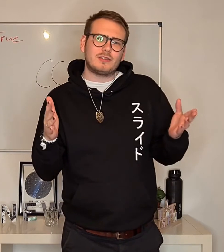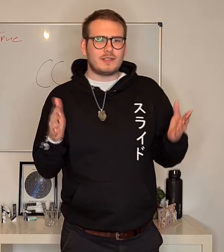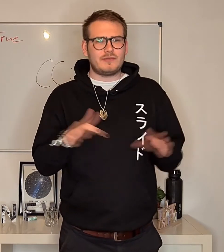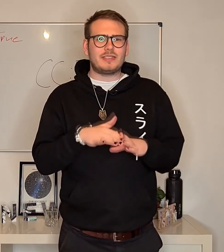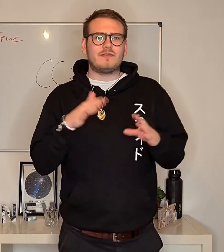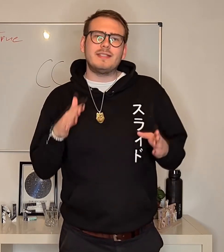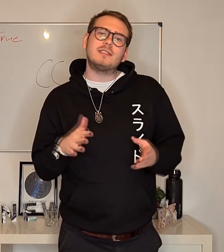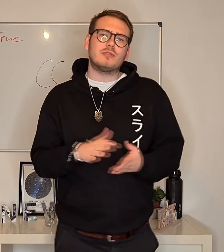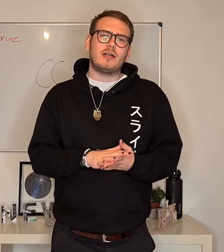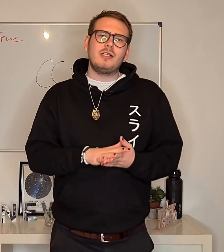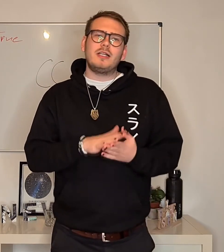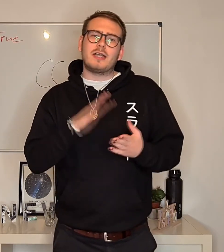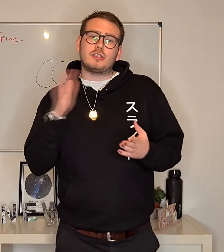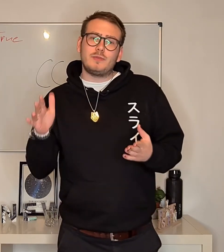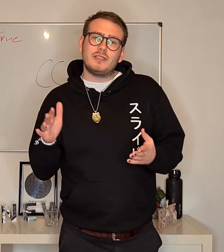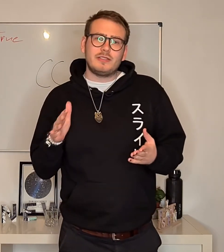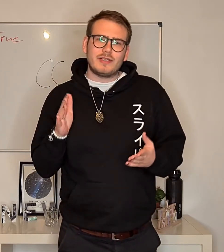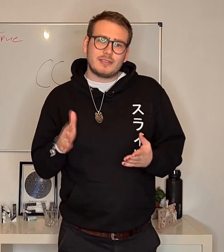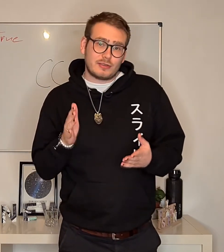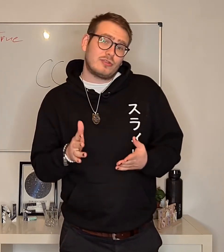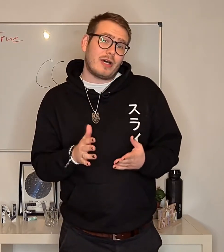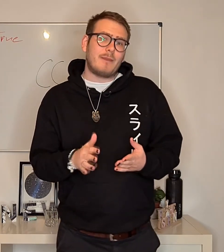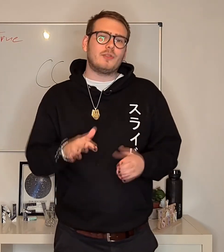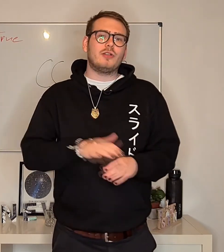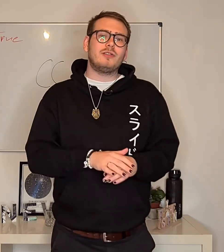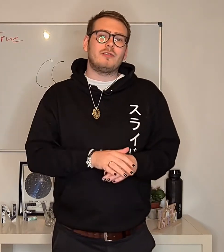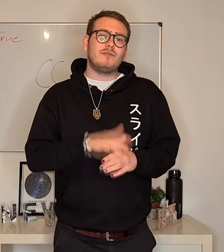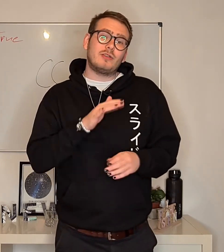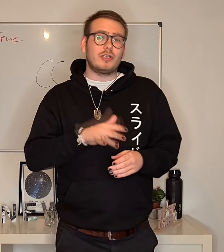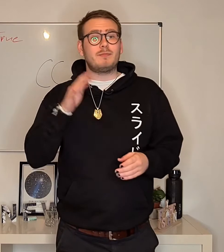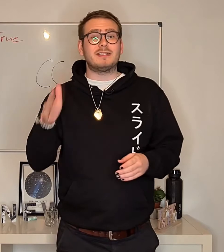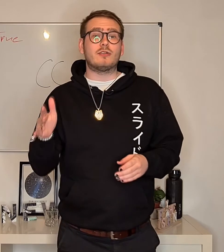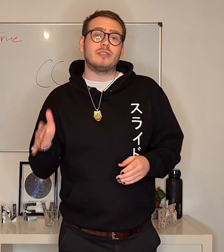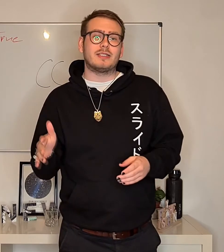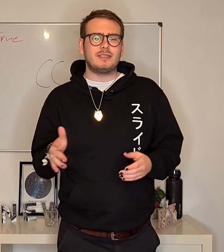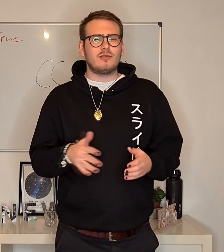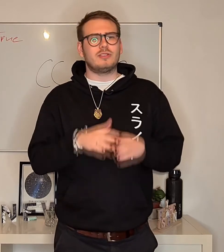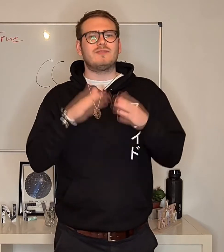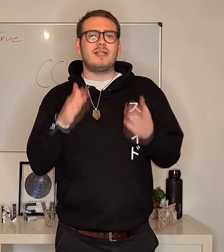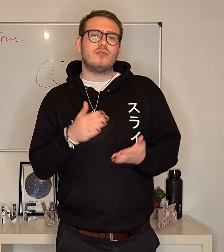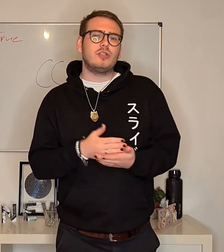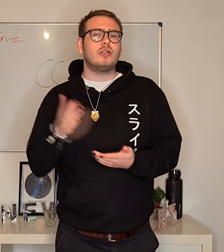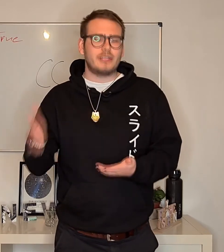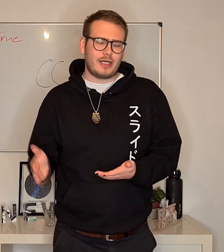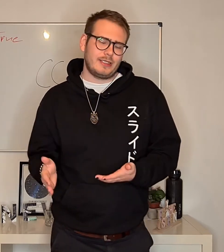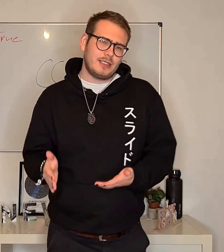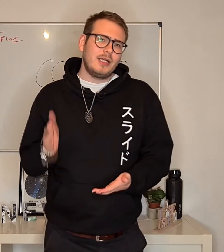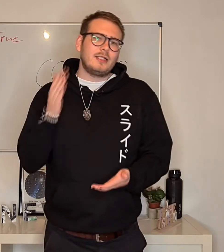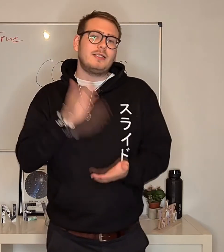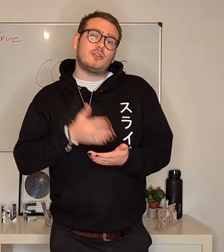Beispiel irgendwelche Events oder gerade Spiele-Events dazu haben, können wir euch besser kontaktieren und es werden nur die Leute erreicht, die das Spiel